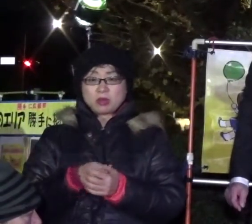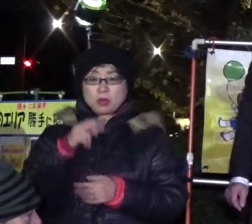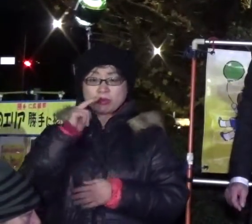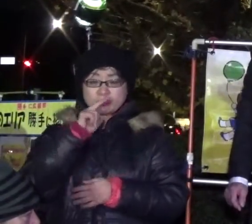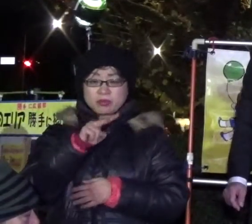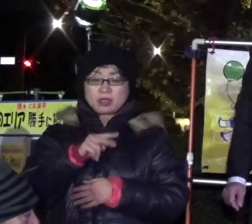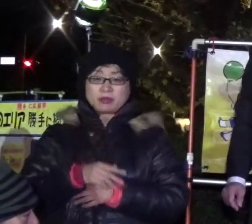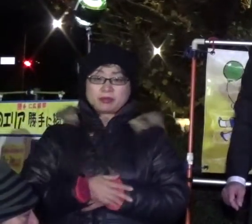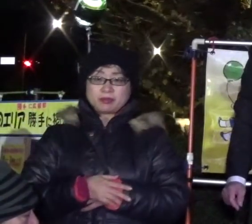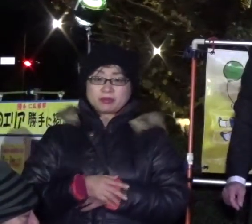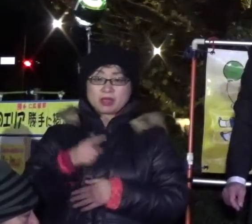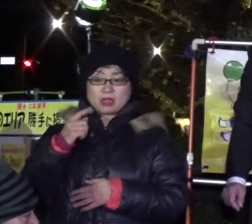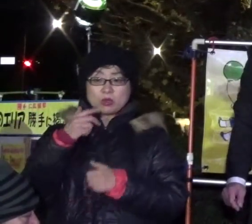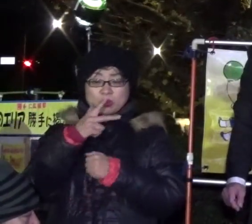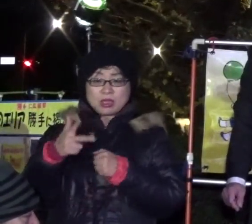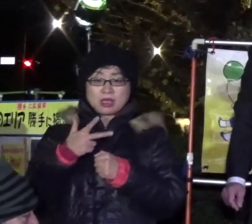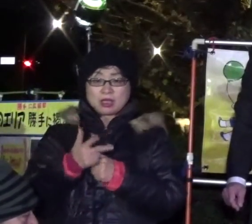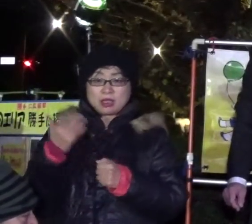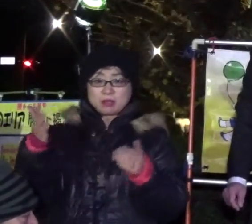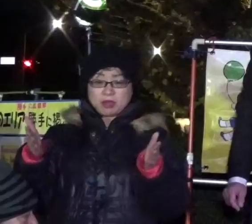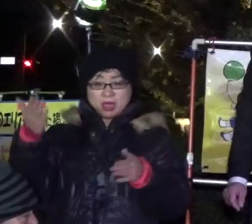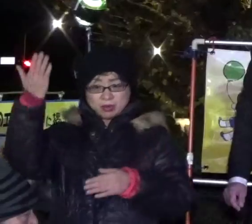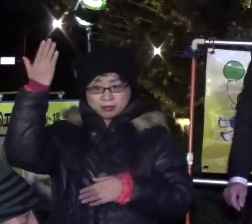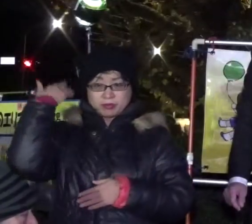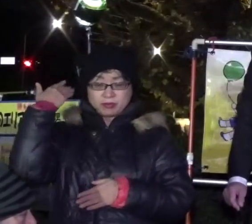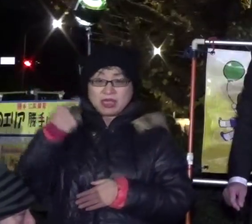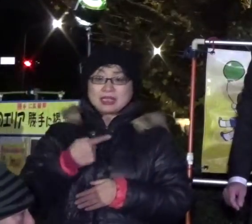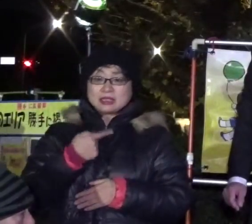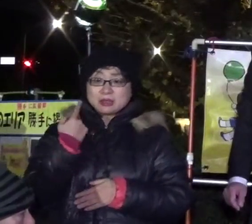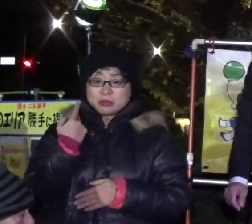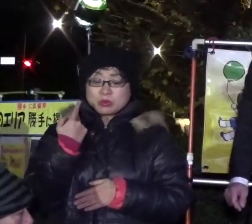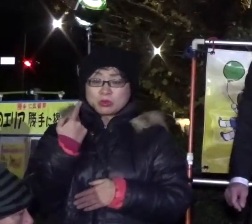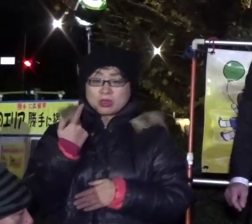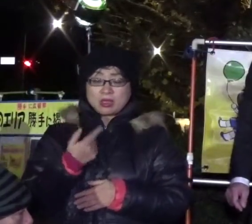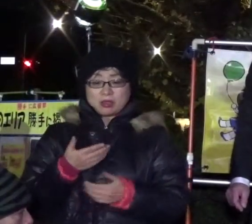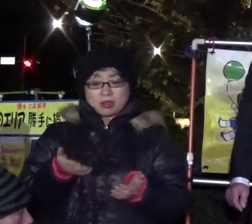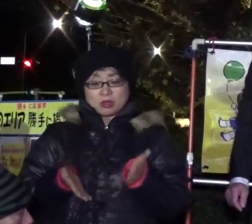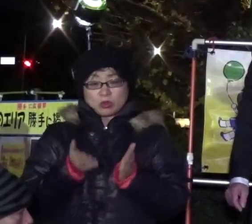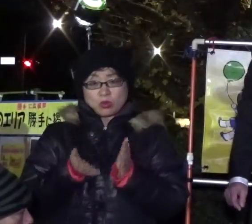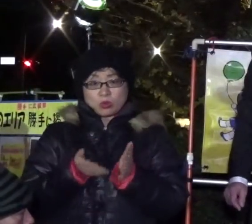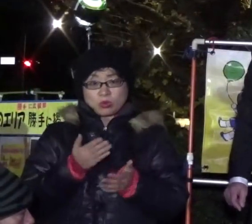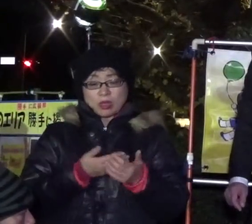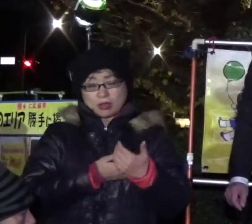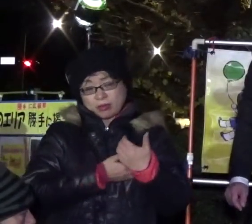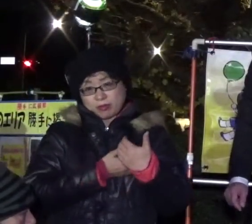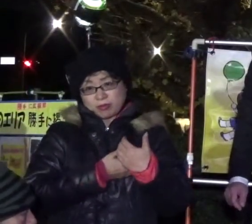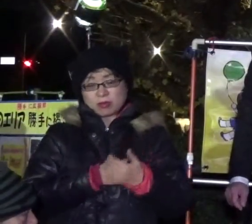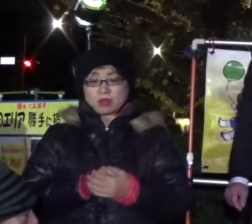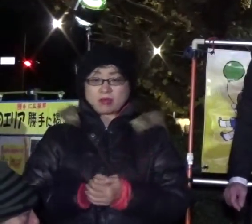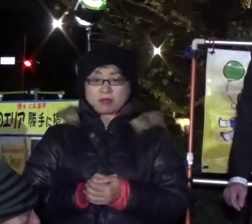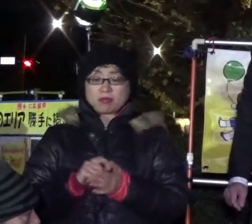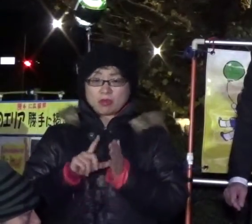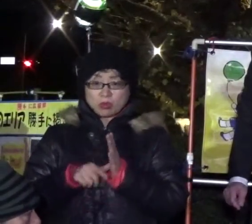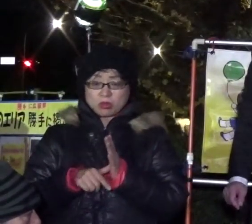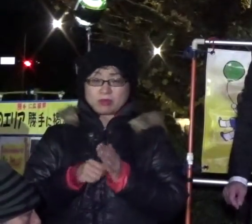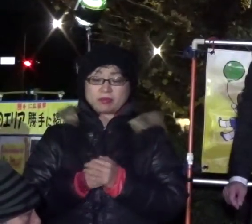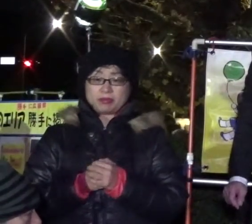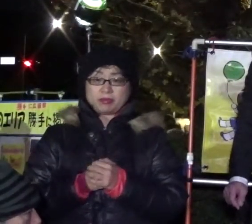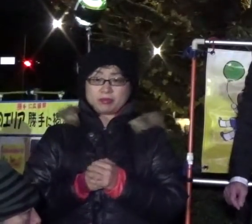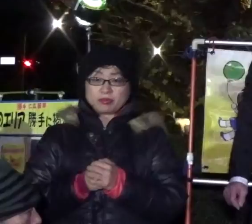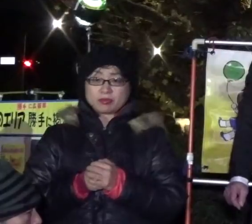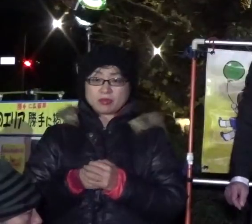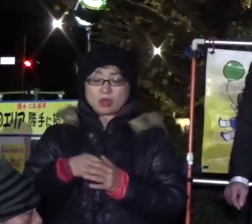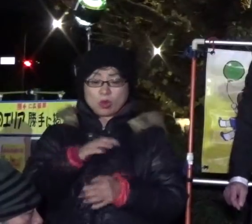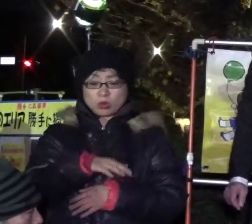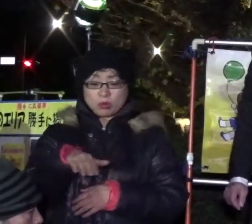て、あの7年前、自分がどういう中で子育てをしていたのか、やっぱりあの時の